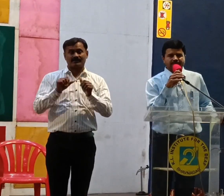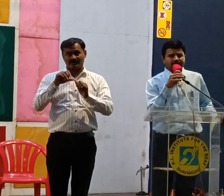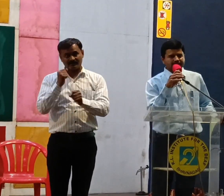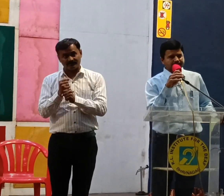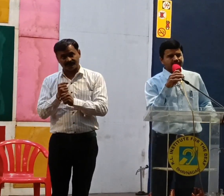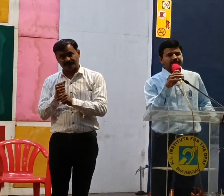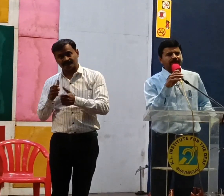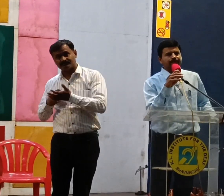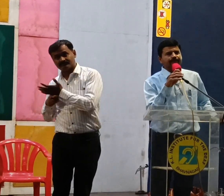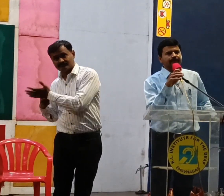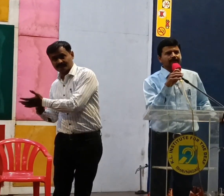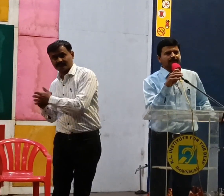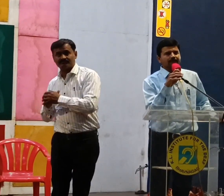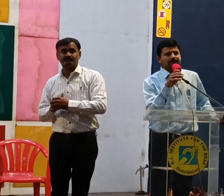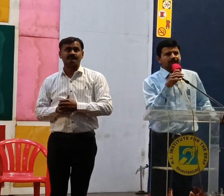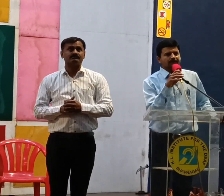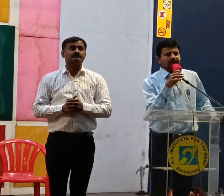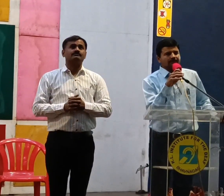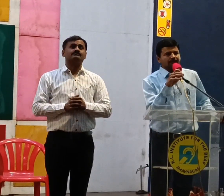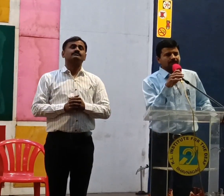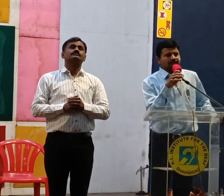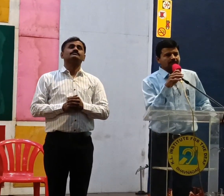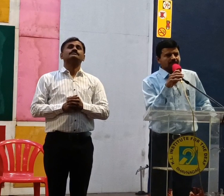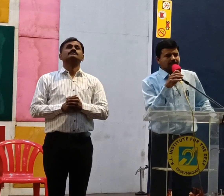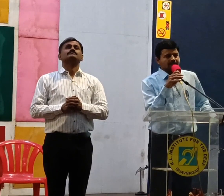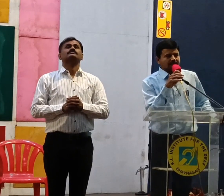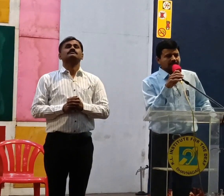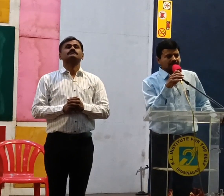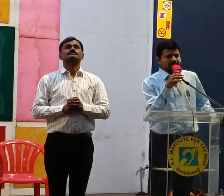મંત્રી માનીય શ્રી અશ્વિનભાઈ,